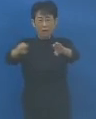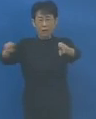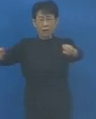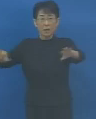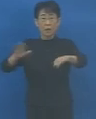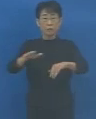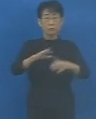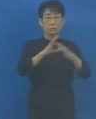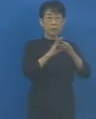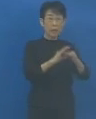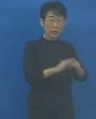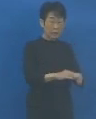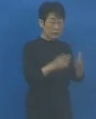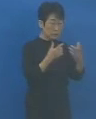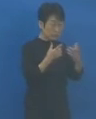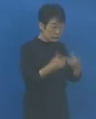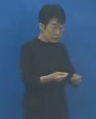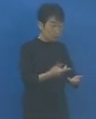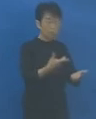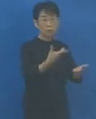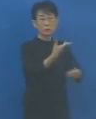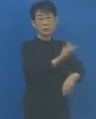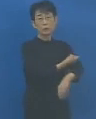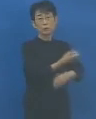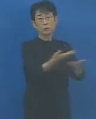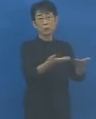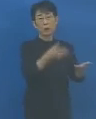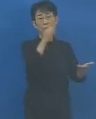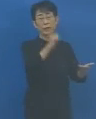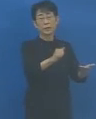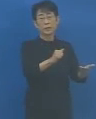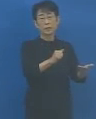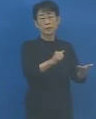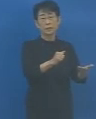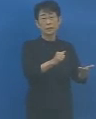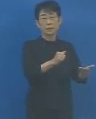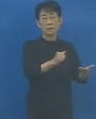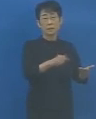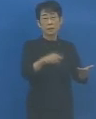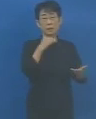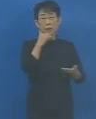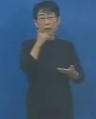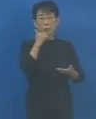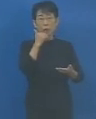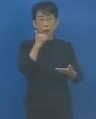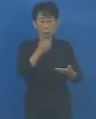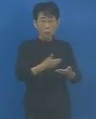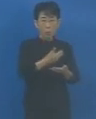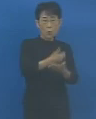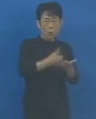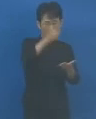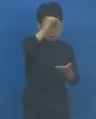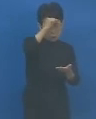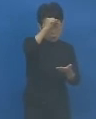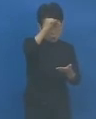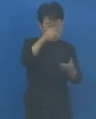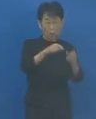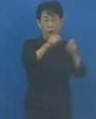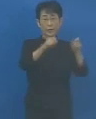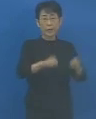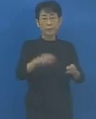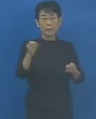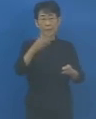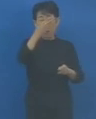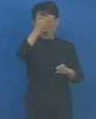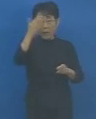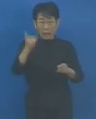接種していただく方が、例えば何と言いますか、後々残る後遺症の問題とかですね、それから若い世代